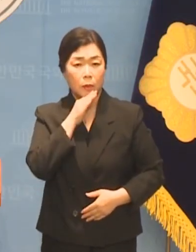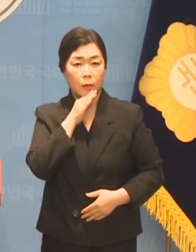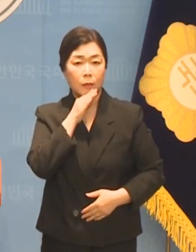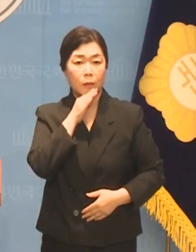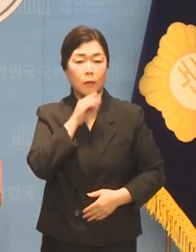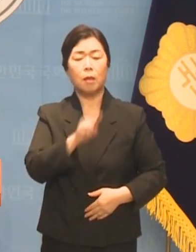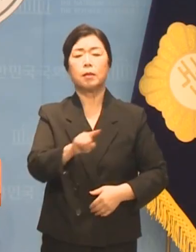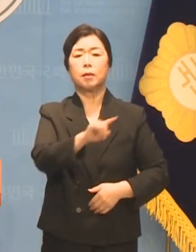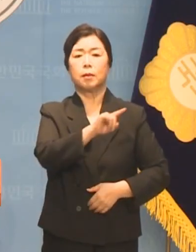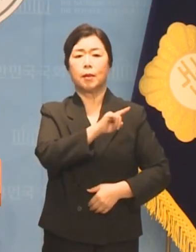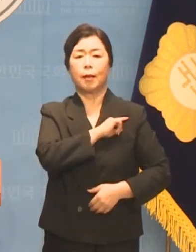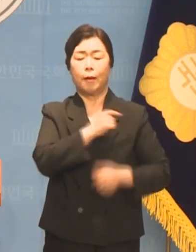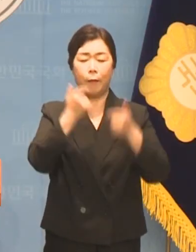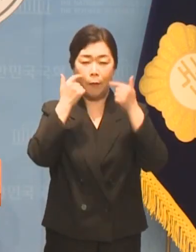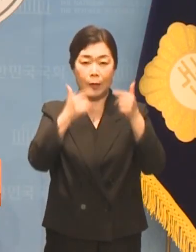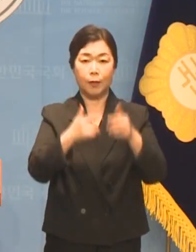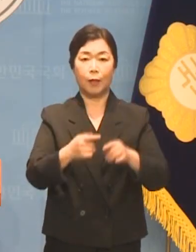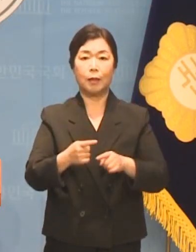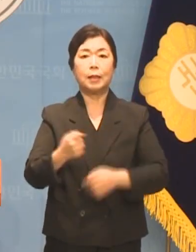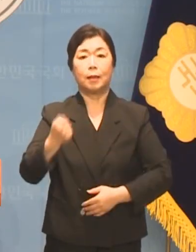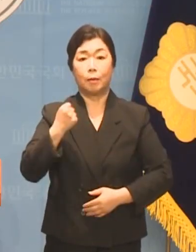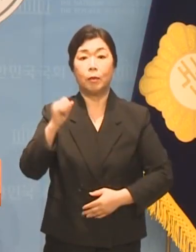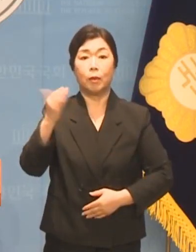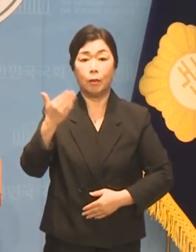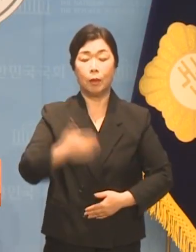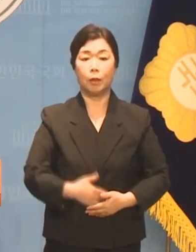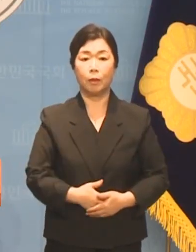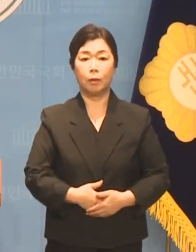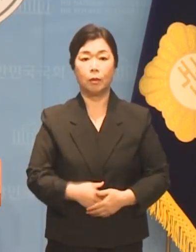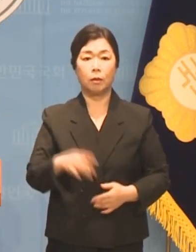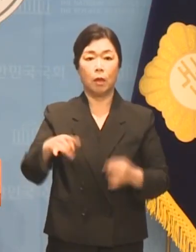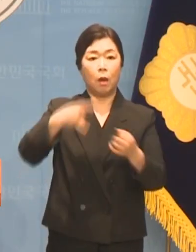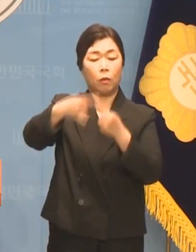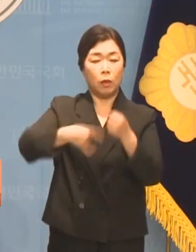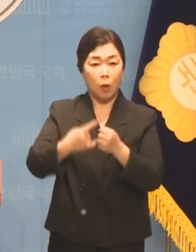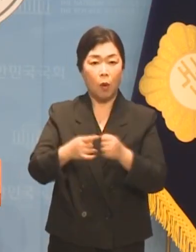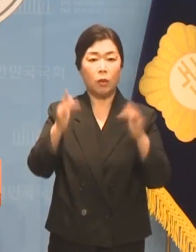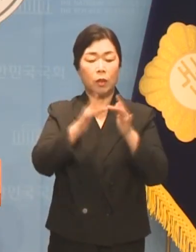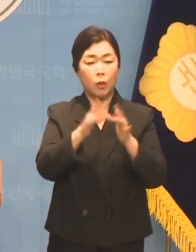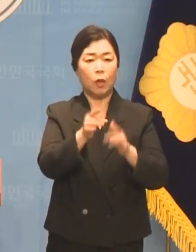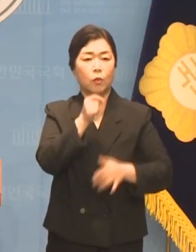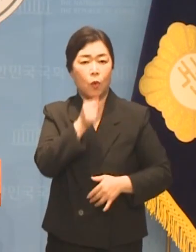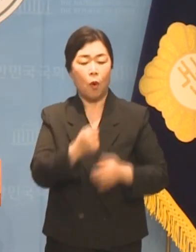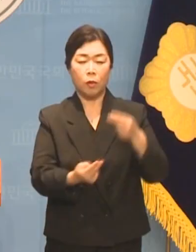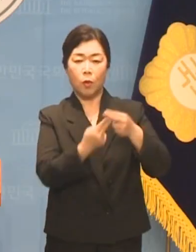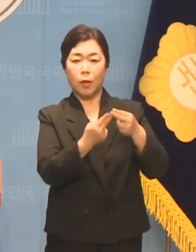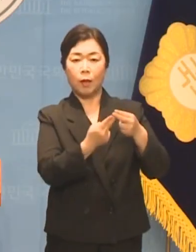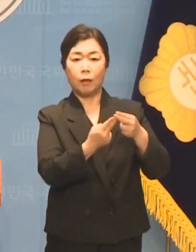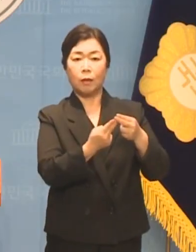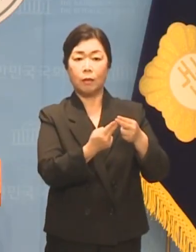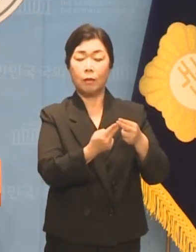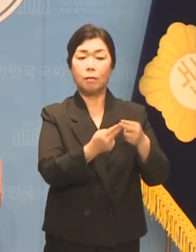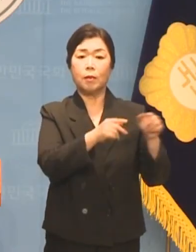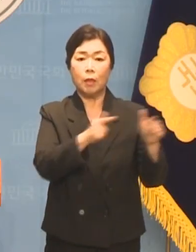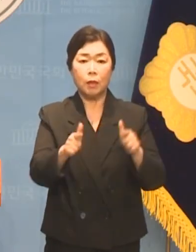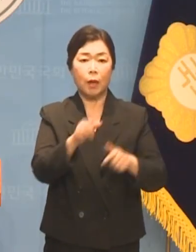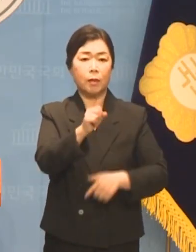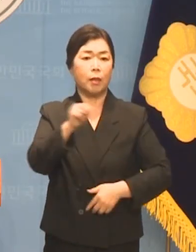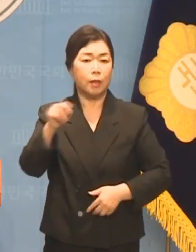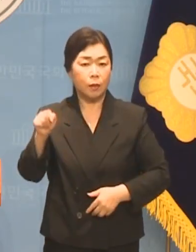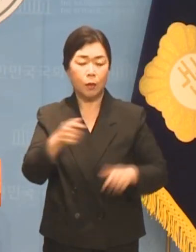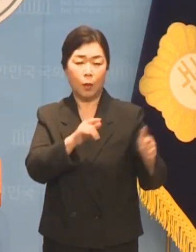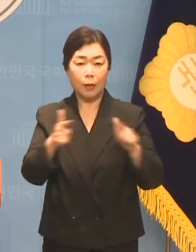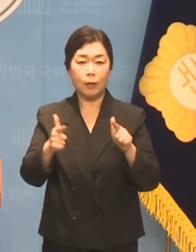진실이야말로 가장 강력한 무기입니다. 위성, 인터넷, 소형 저장 장치, SNS 등 가능한